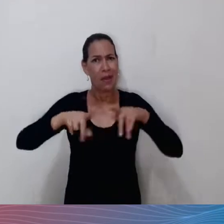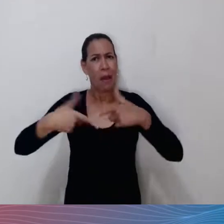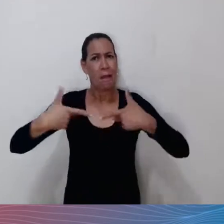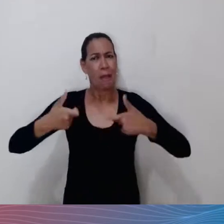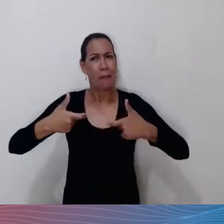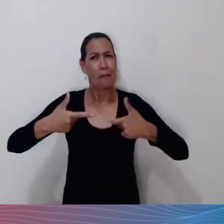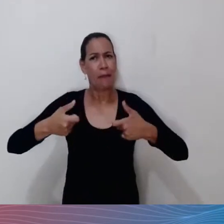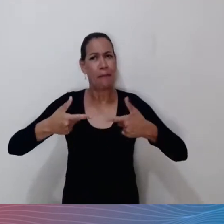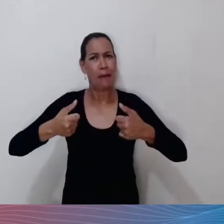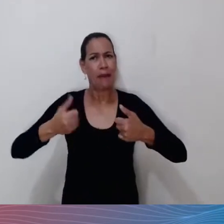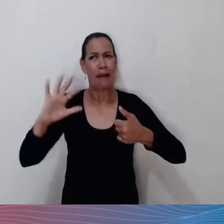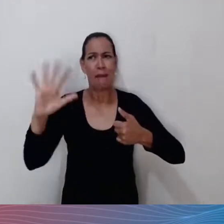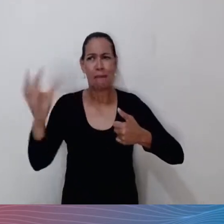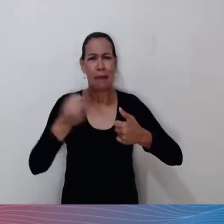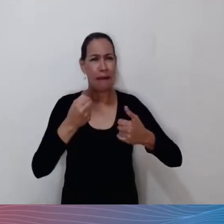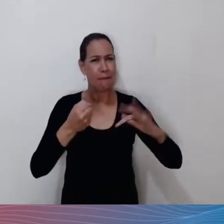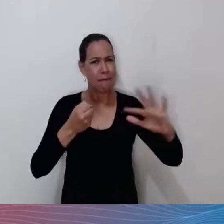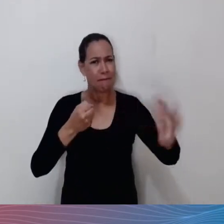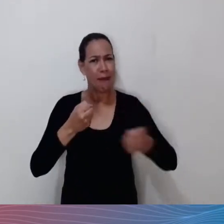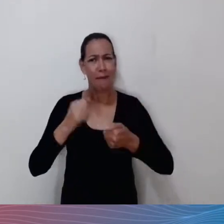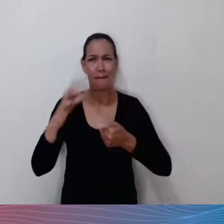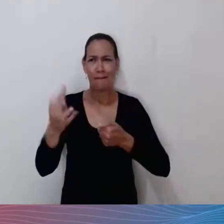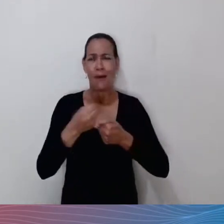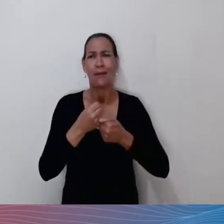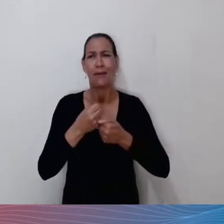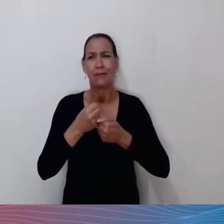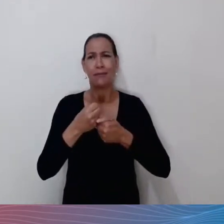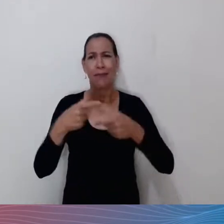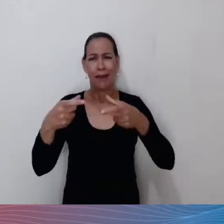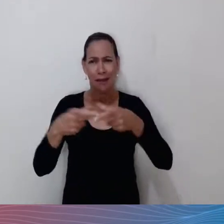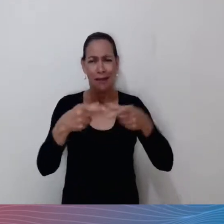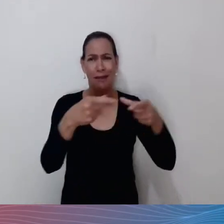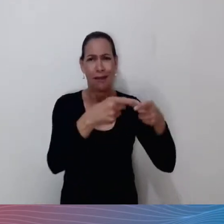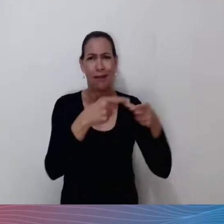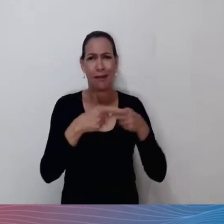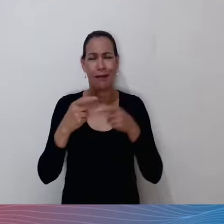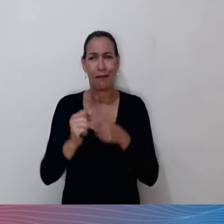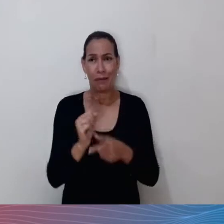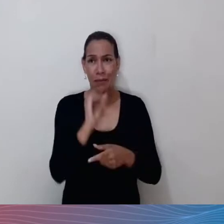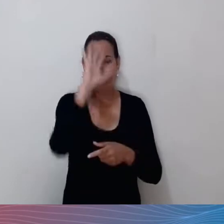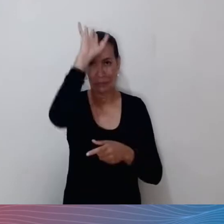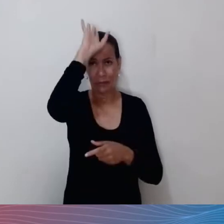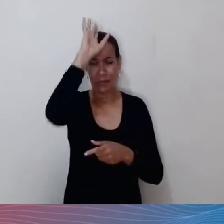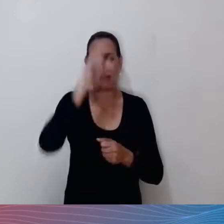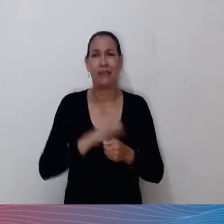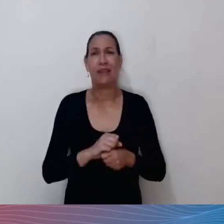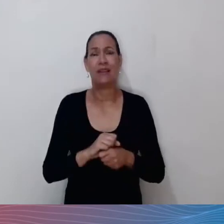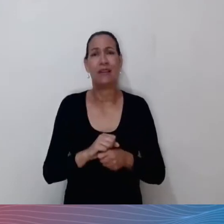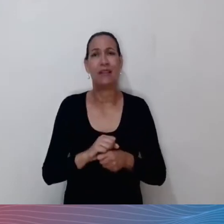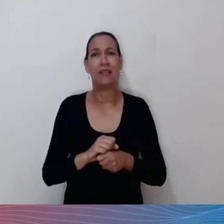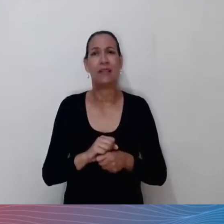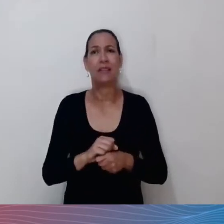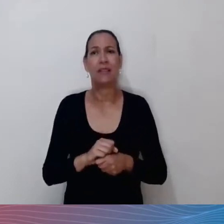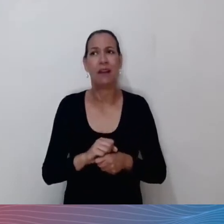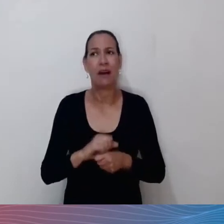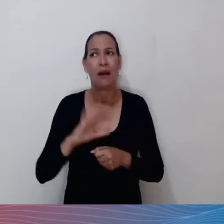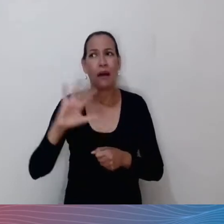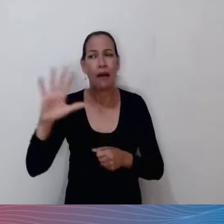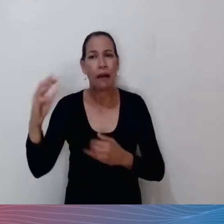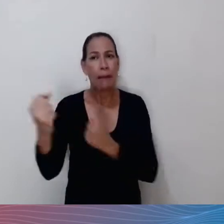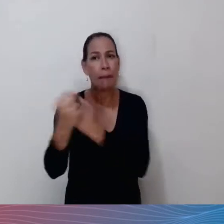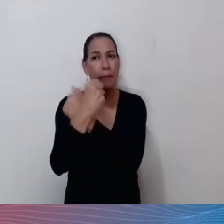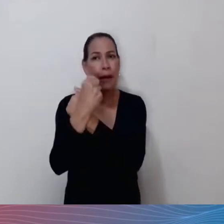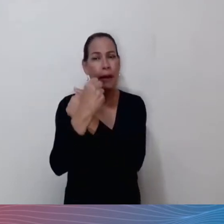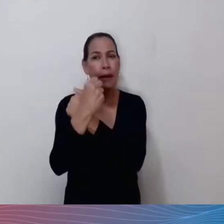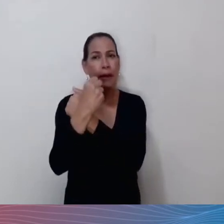para o Império Romano e trazia cativo todos os melhores